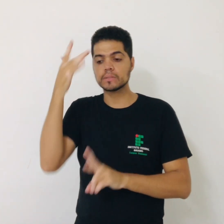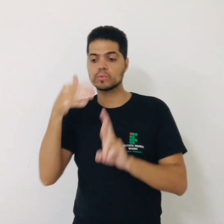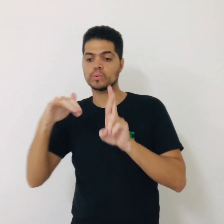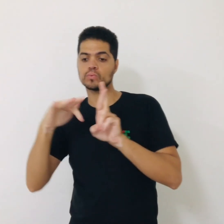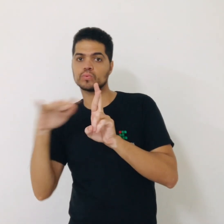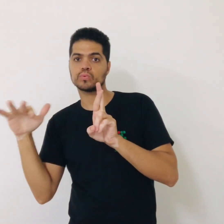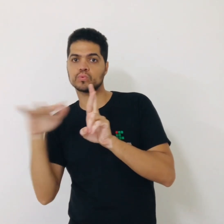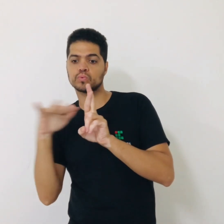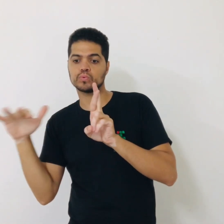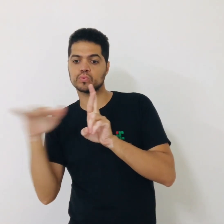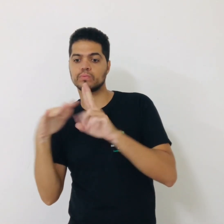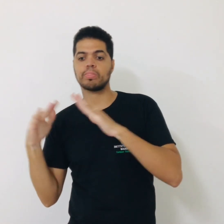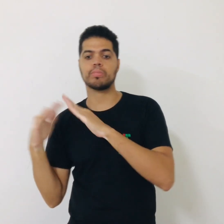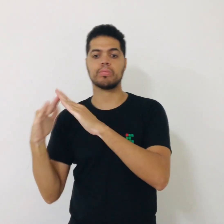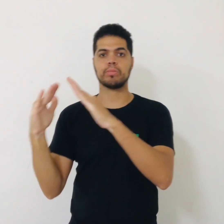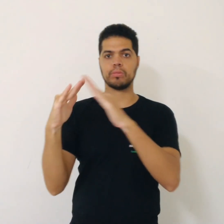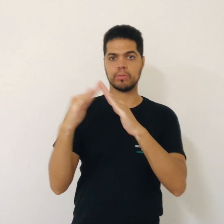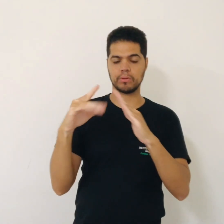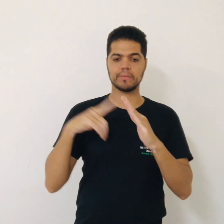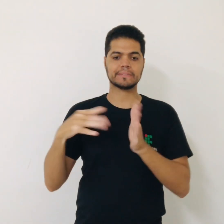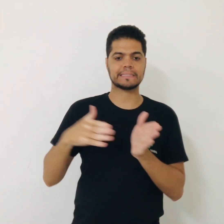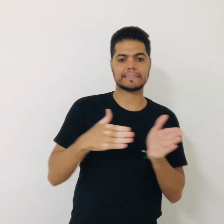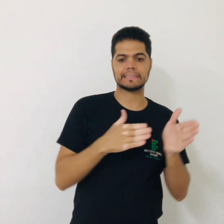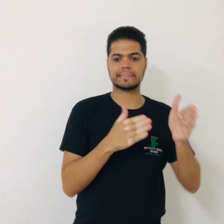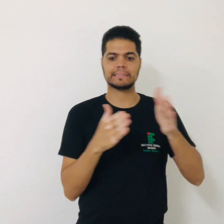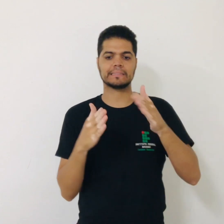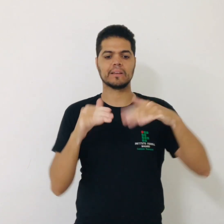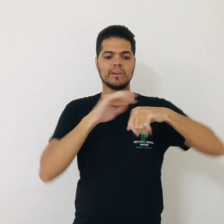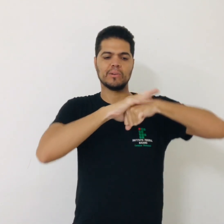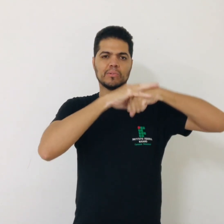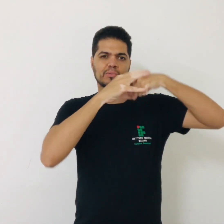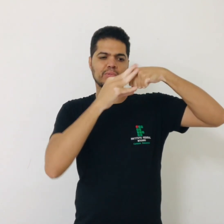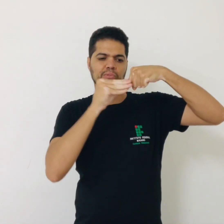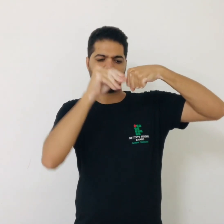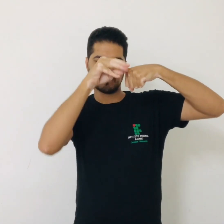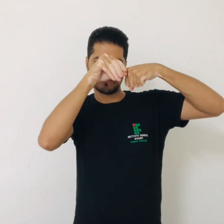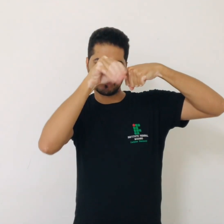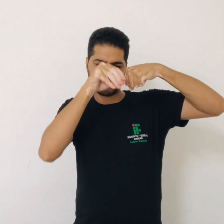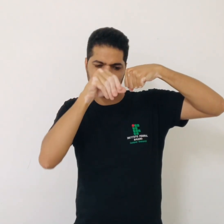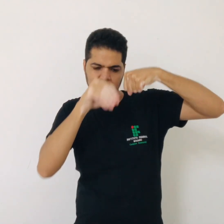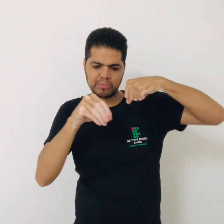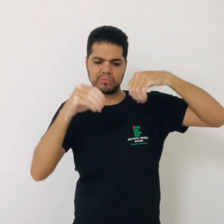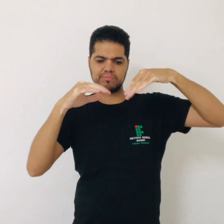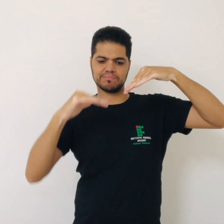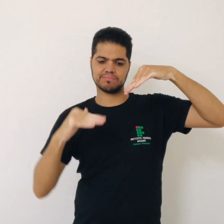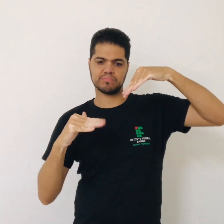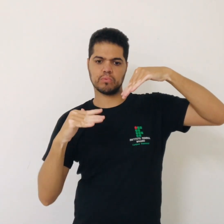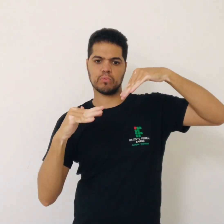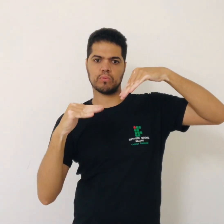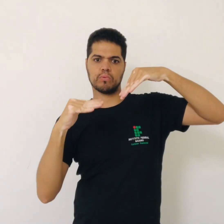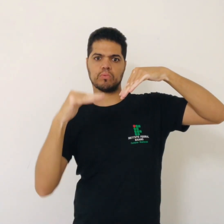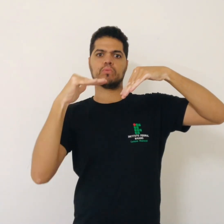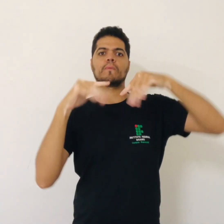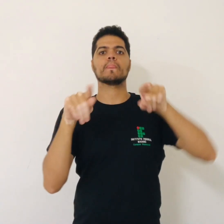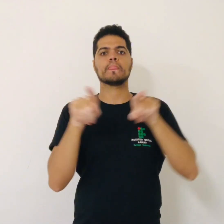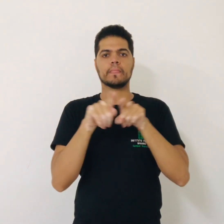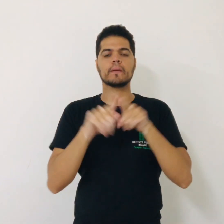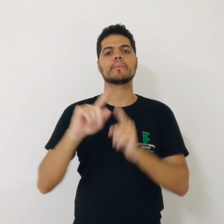Já o uso das margens para a agricultura intensiva provoca a contaminação dos rios por agrotóxicos e assoreamento